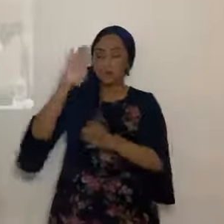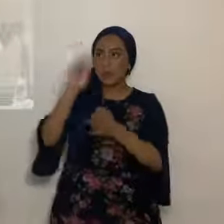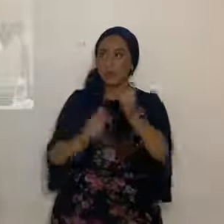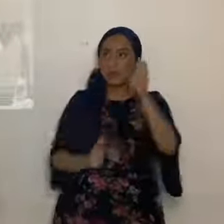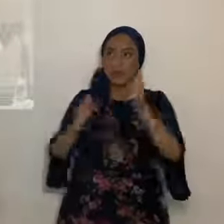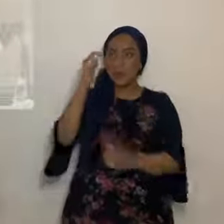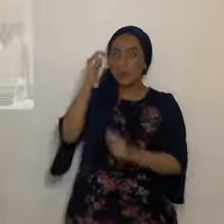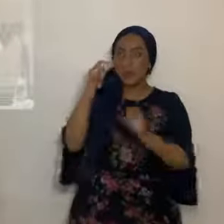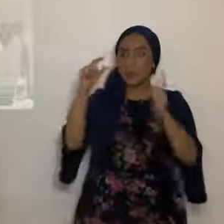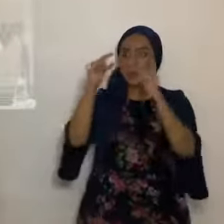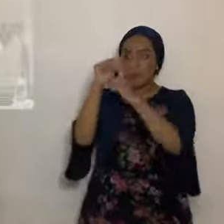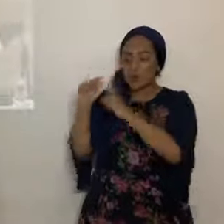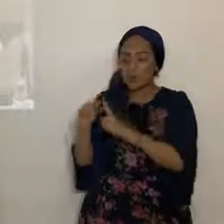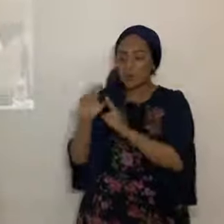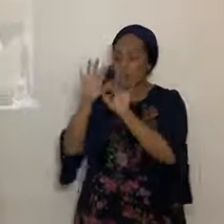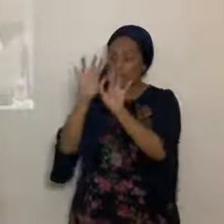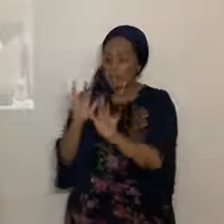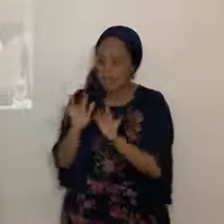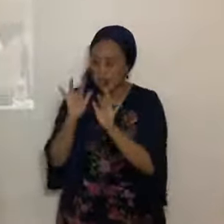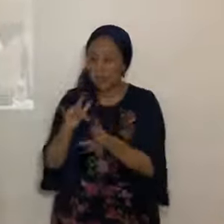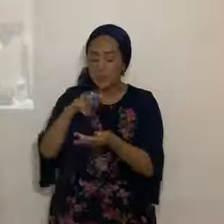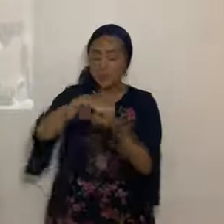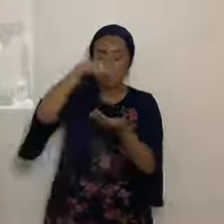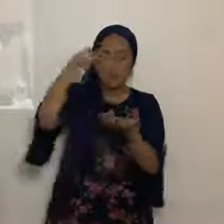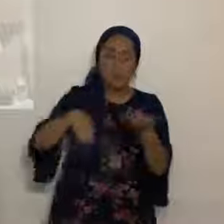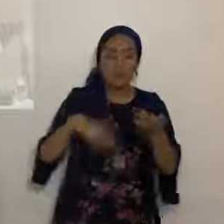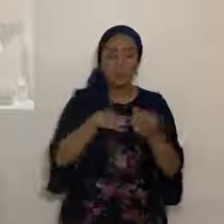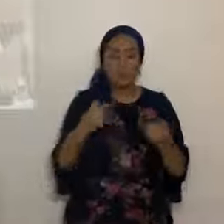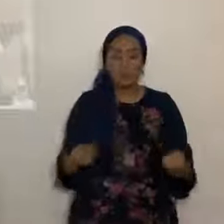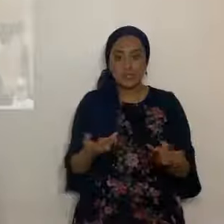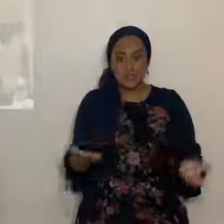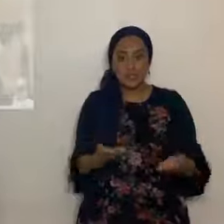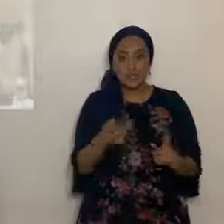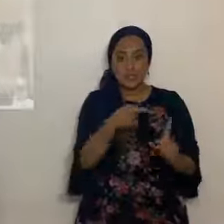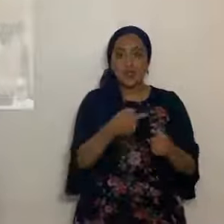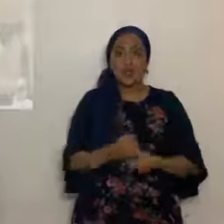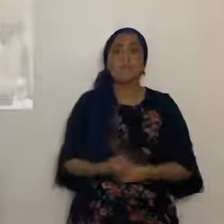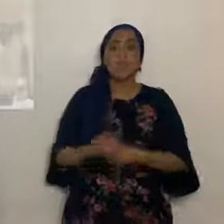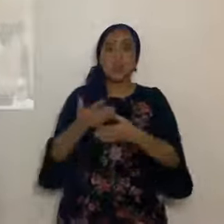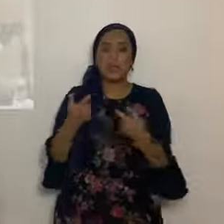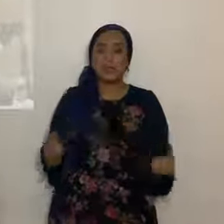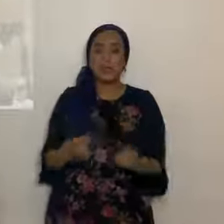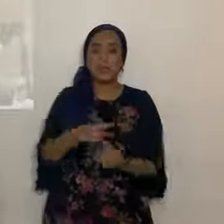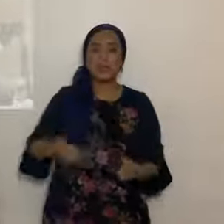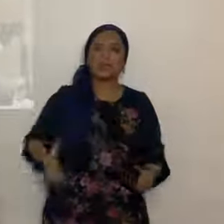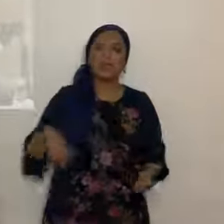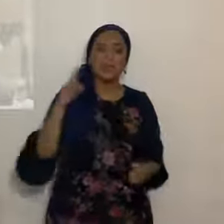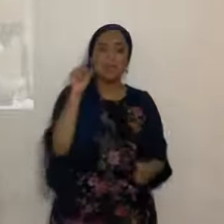tus palabras, de sus piedades, perdón, borra mis rebeliones. Entonces, aquí está confesando su pecado el rey David.